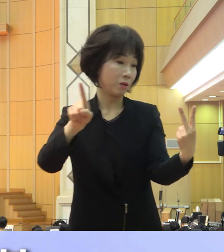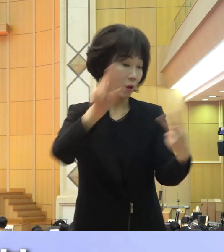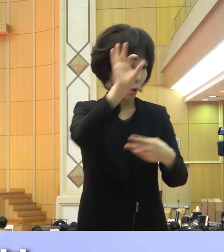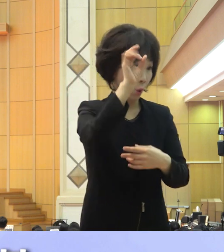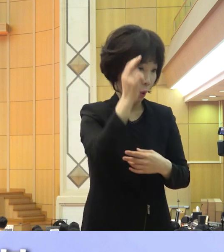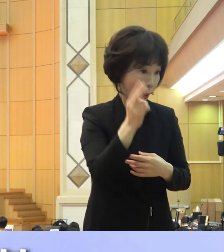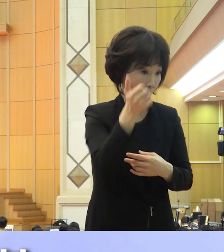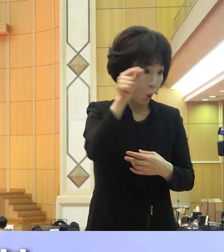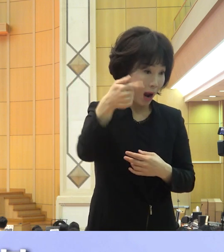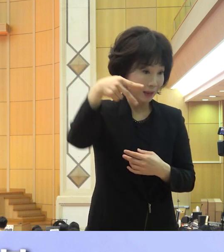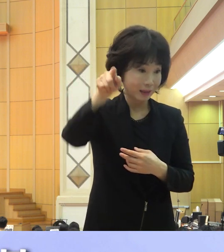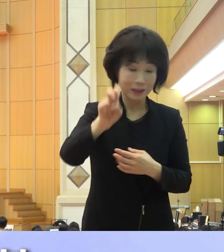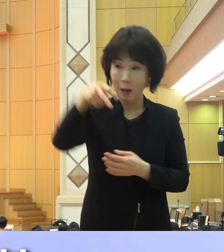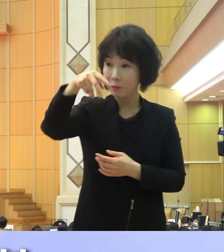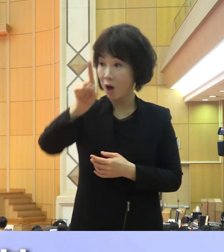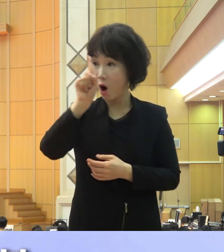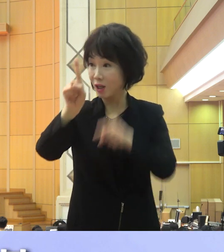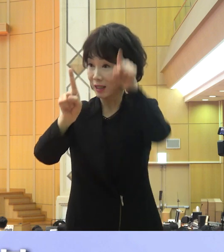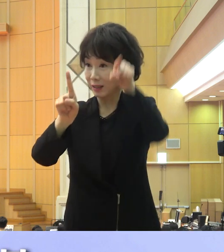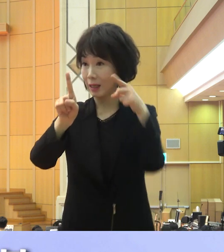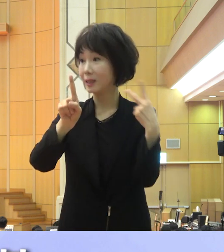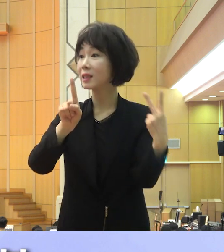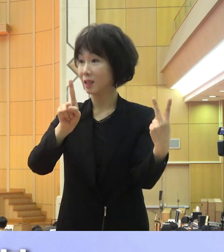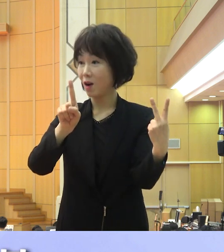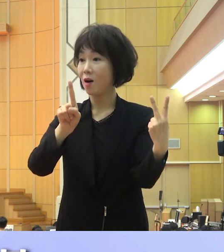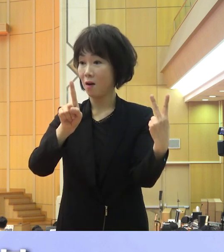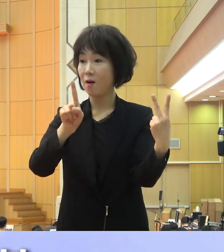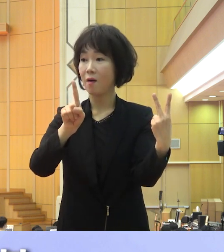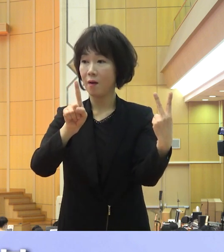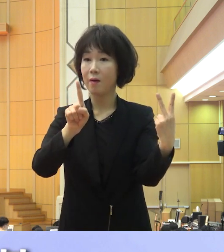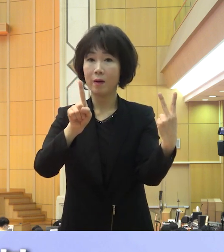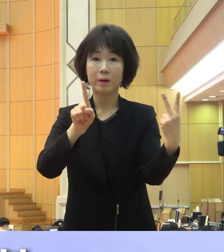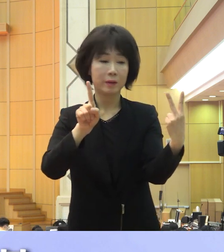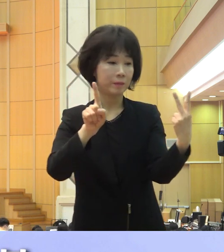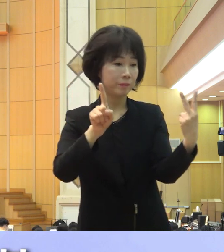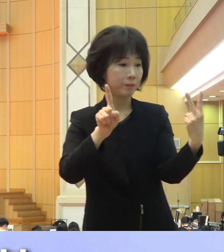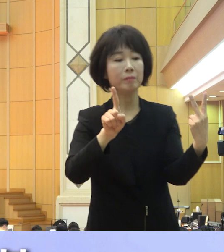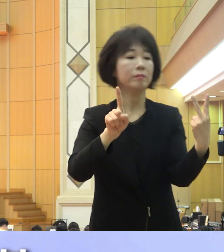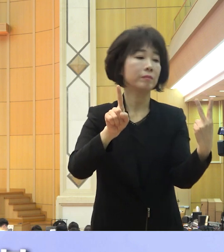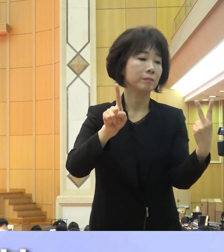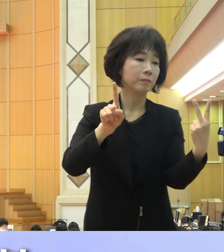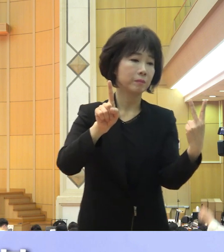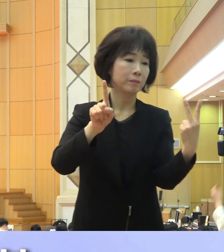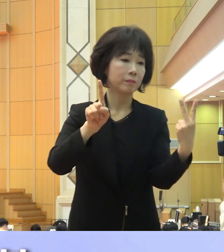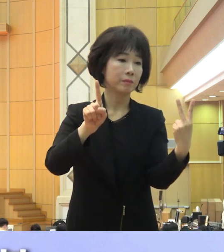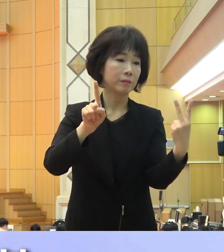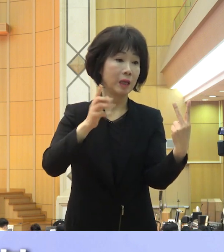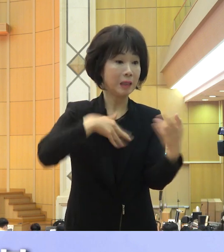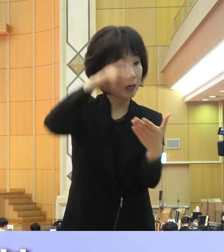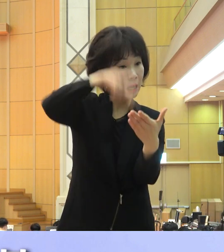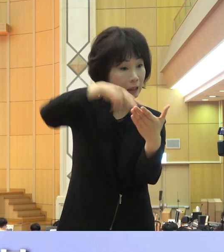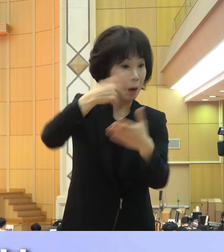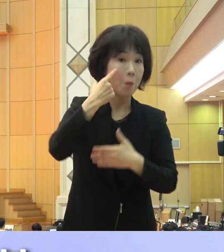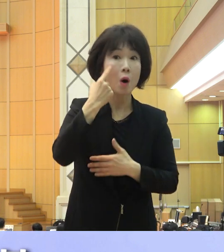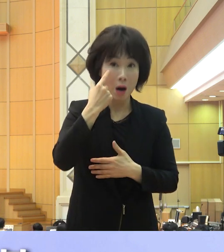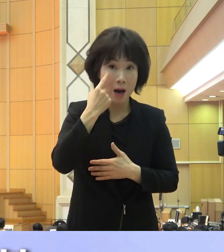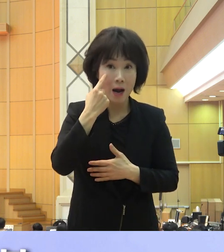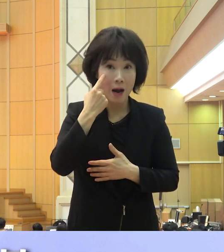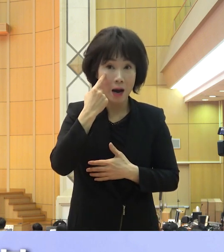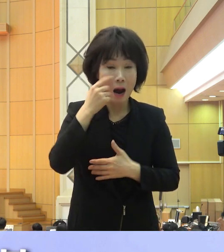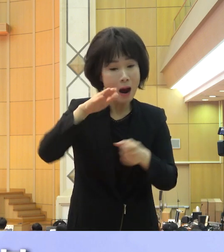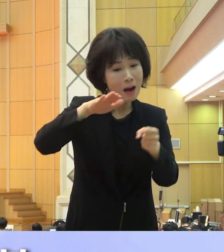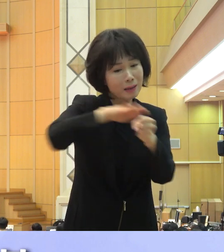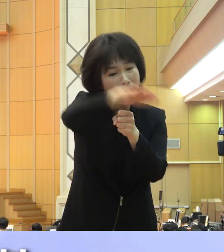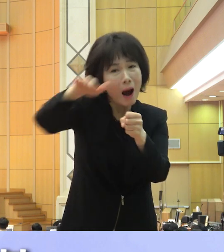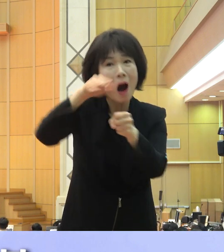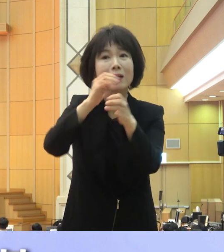396페이지 요한 3서 1장 2절 말씀입니다. 말씀 봉독하겠습니다.